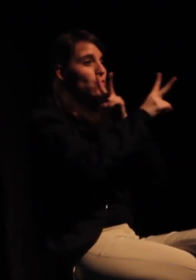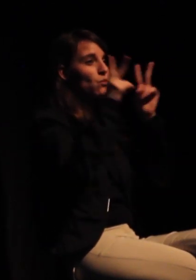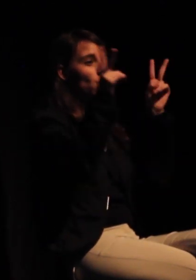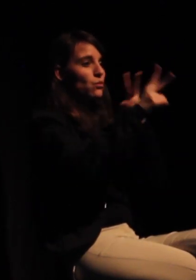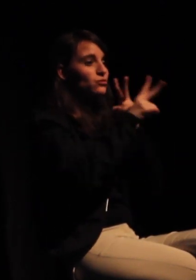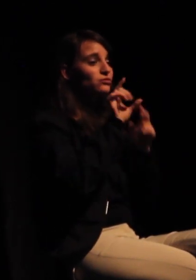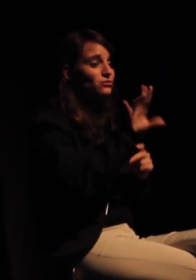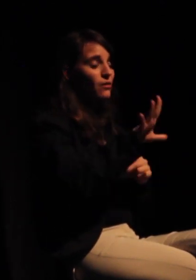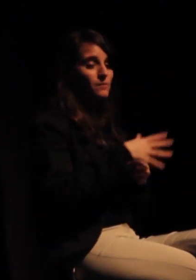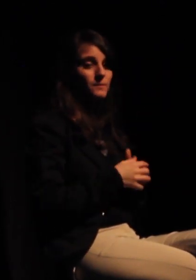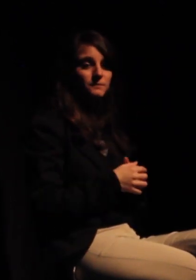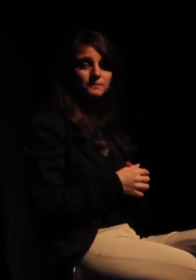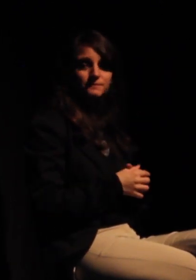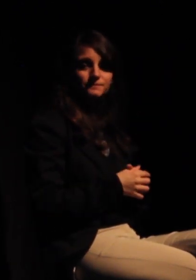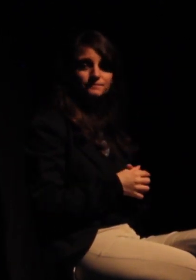ela.